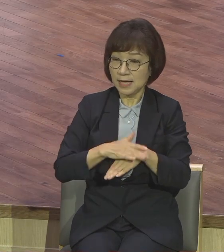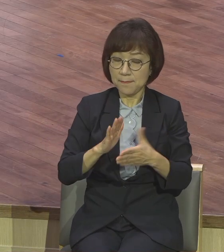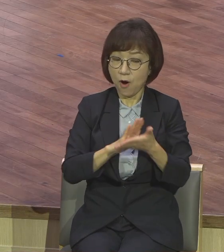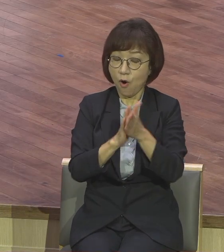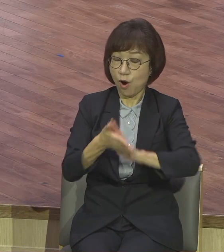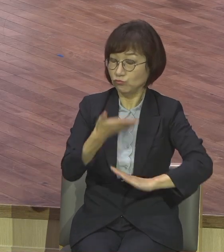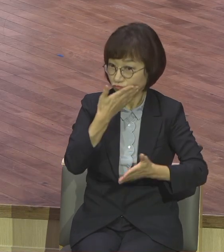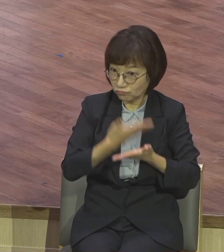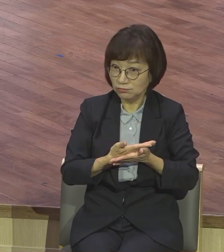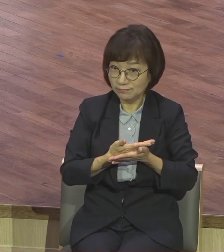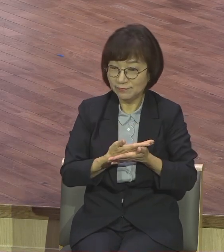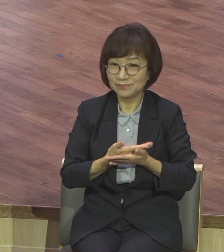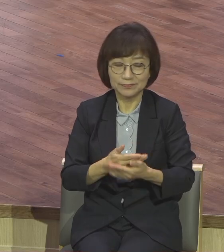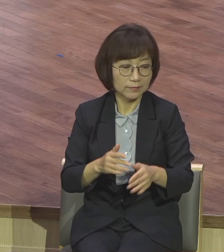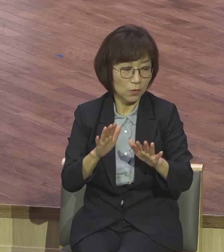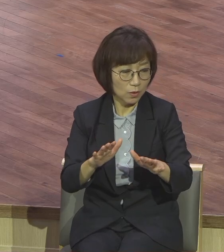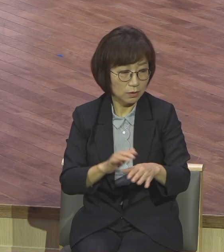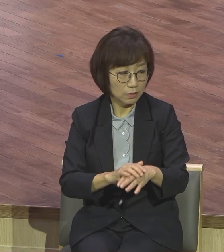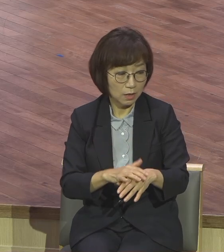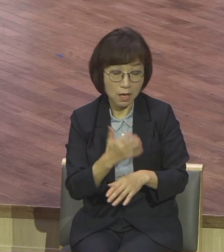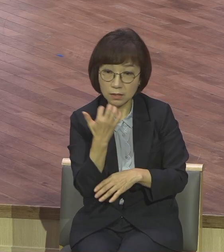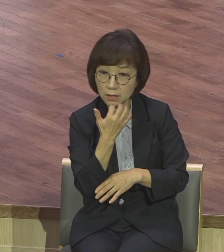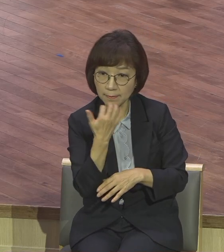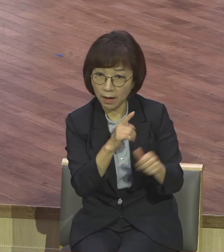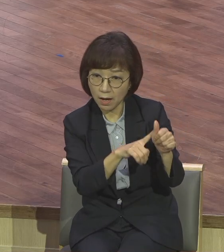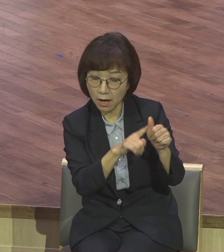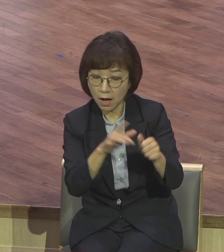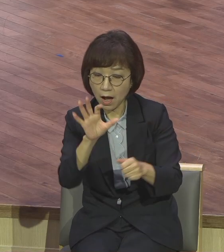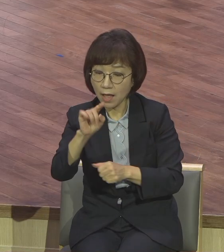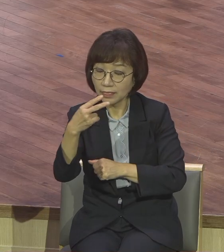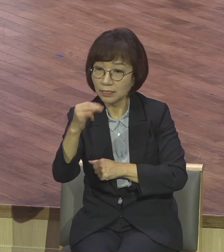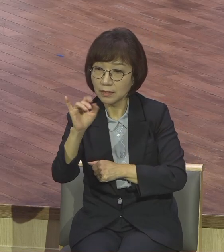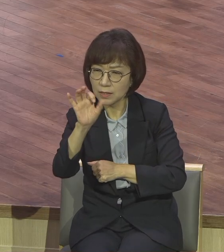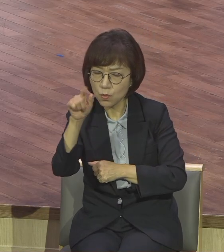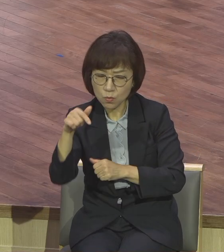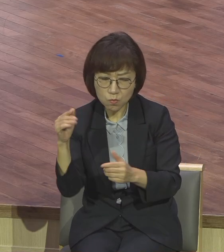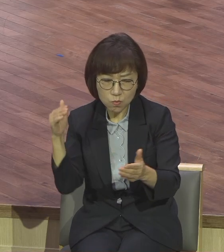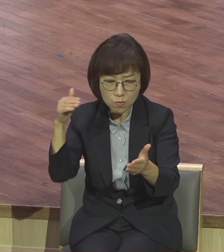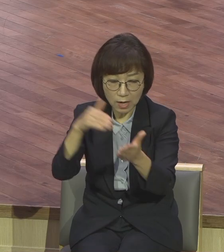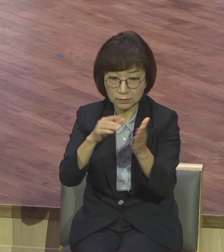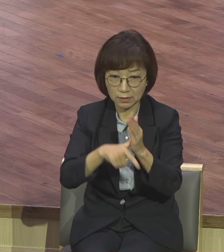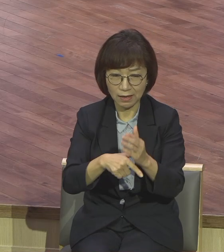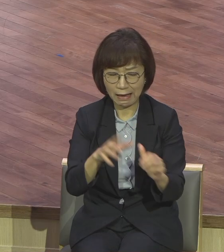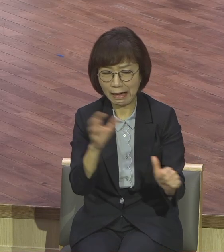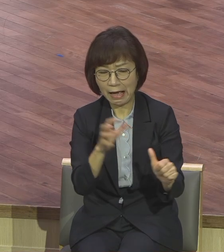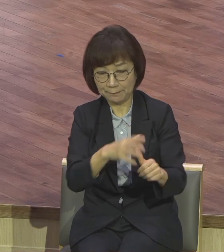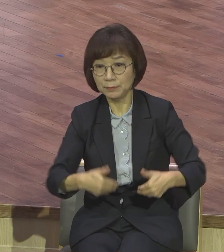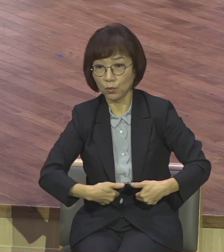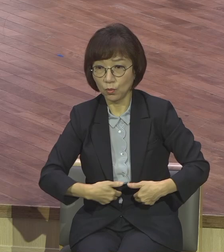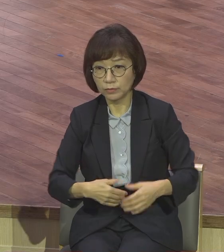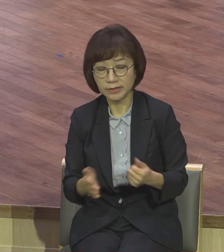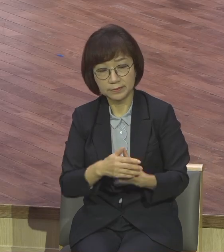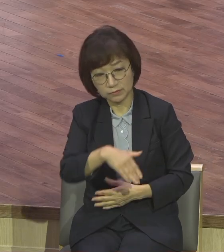중요성입니다. 11절을 봅니다. 개바가 안둑에 이르렀을 때에 책망받을 일이 있기로 내가 그를